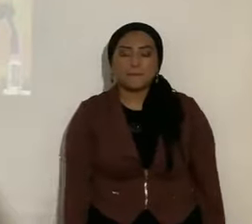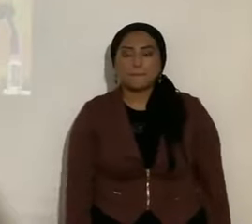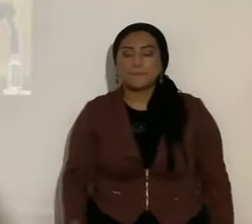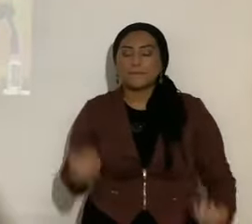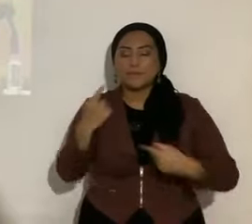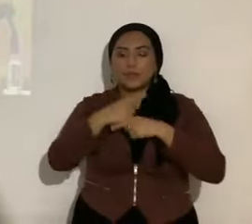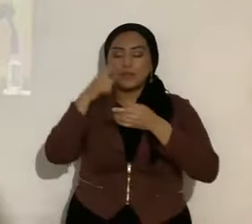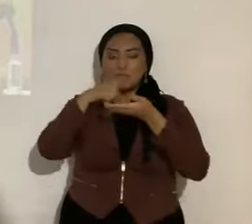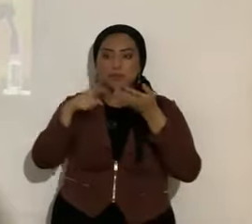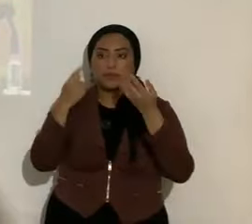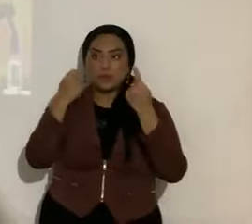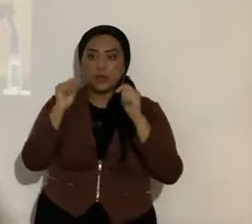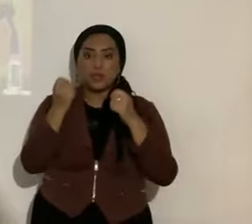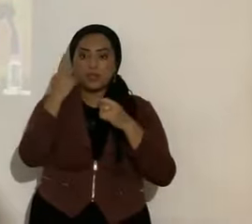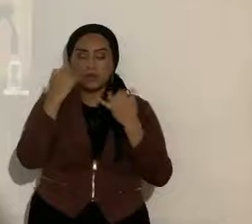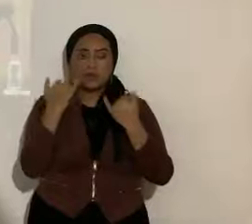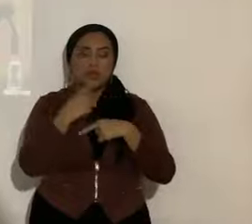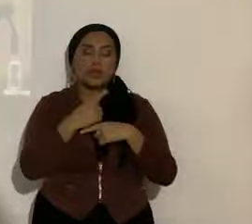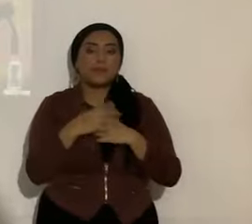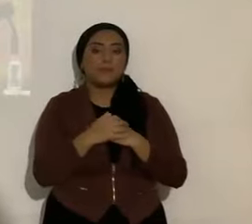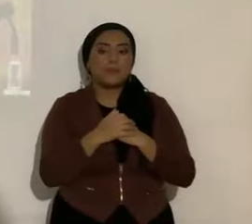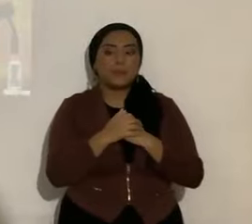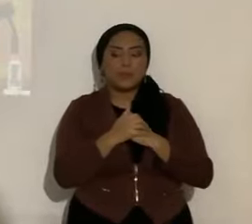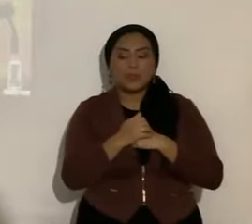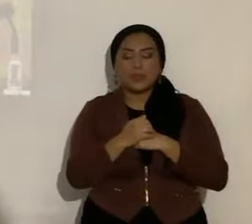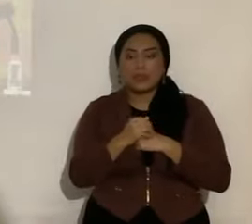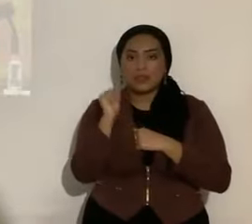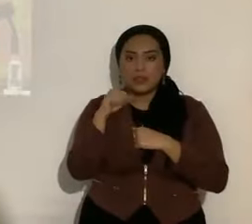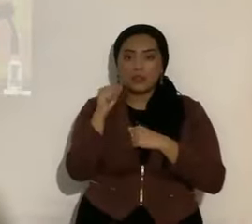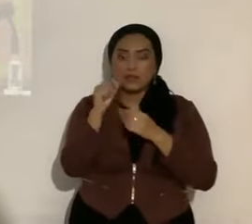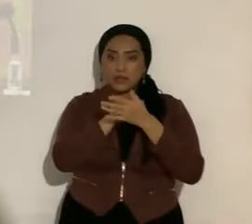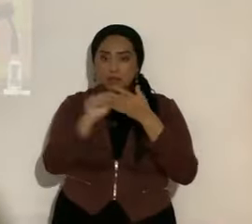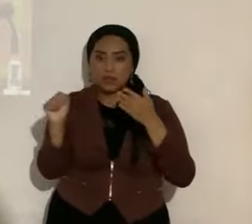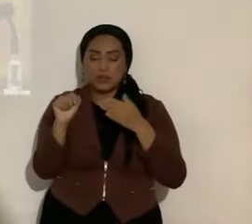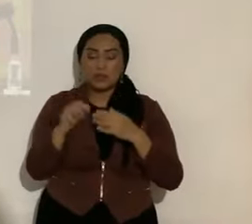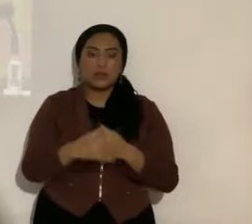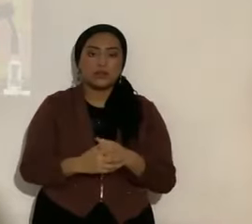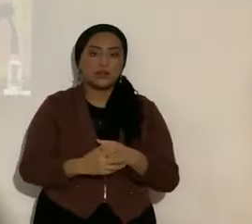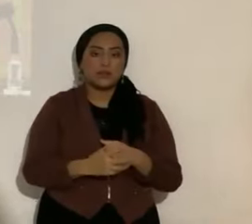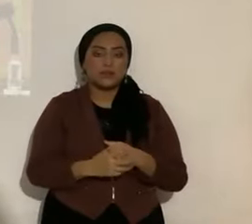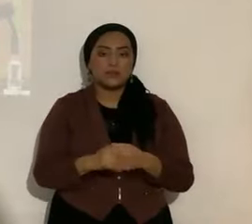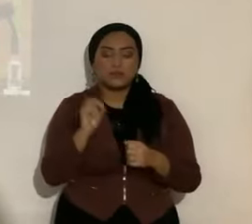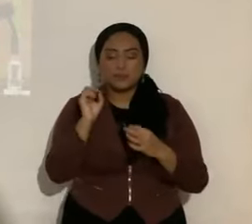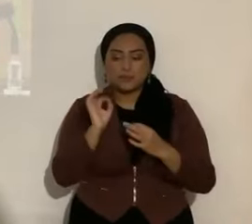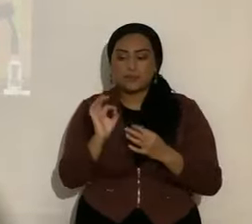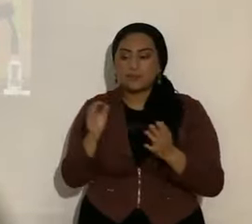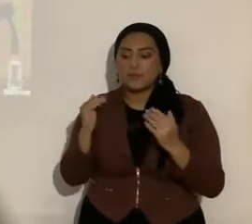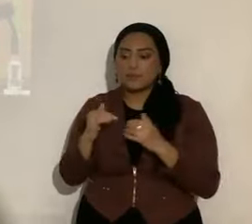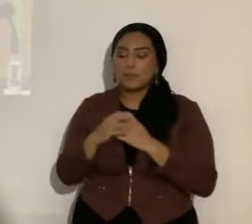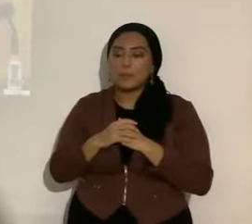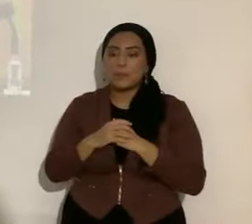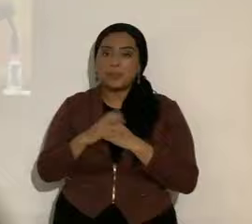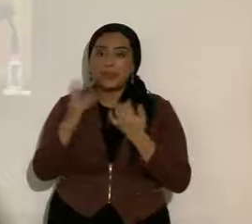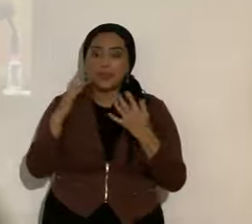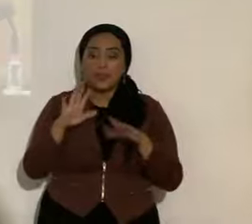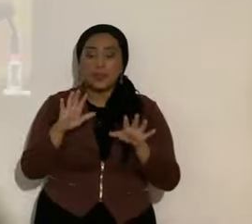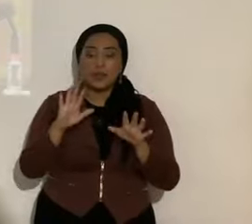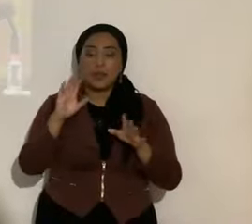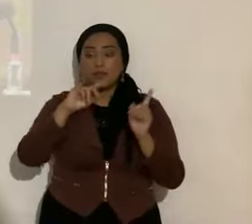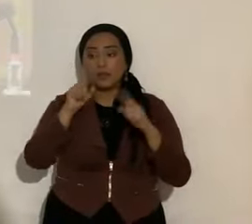vamos a entenderlo el día de hoy, amados preciosos. Entonces, si subrayaron no te dejaré, perfecto. Descendieron